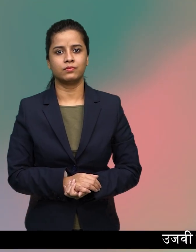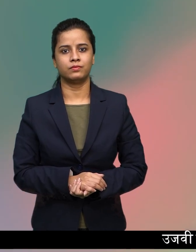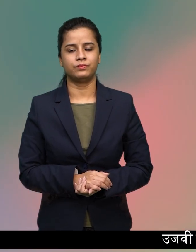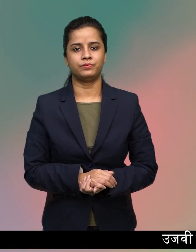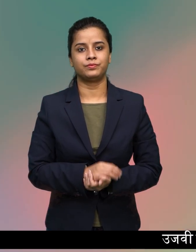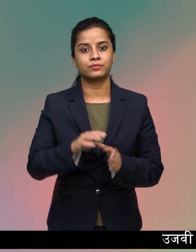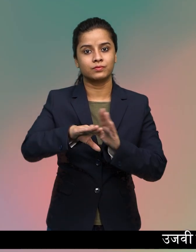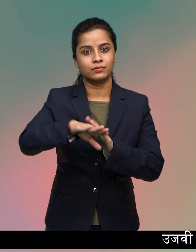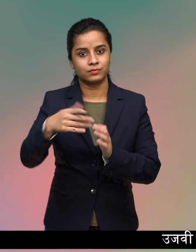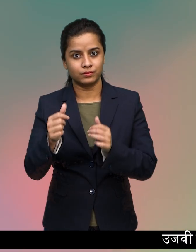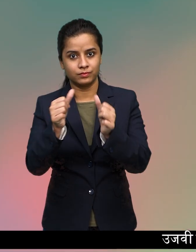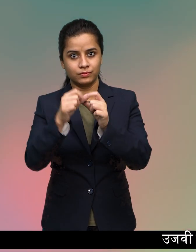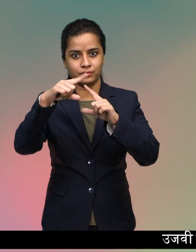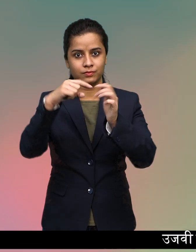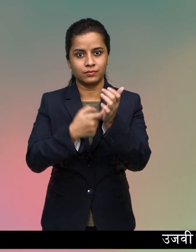उजवी एंट्री-ओ-व्हेंट्रिक्युलर झडप